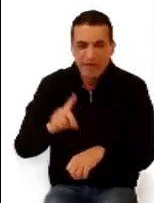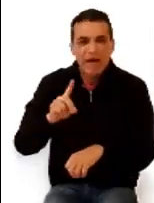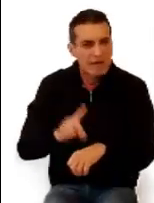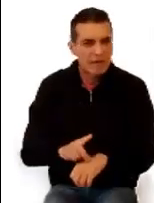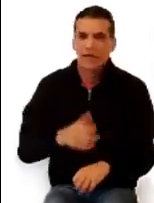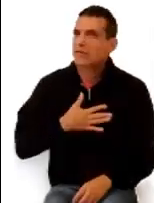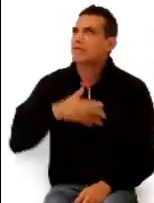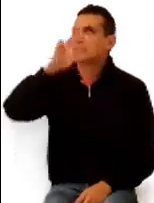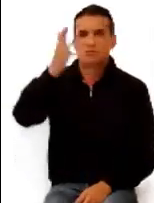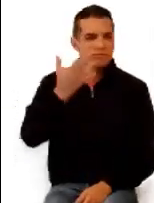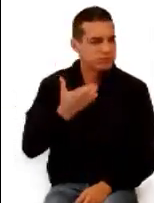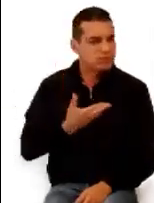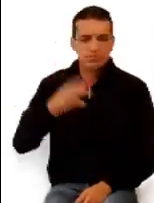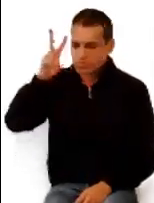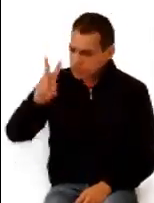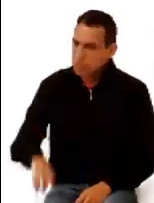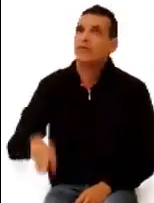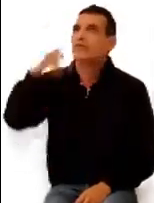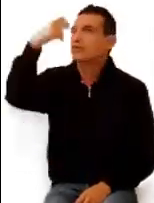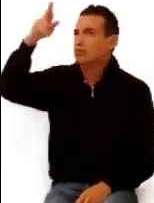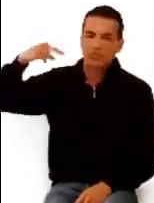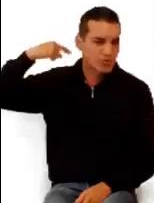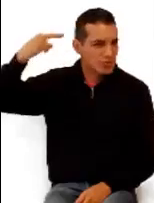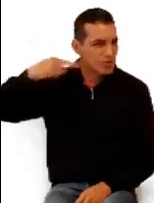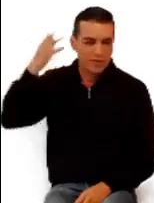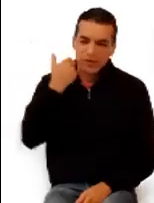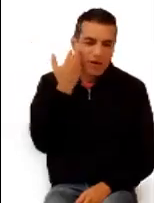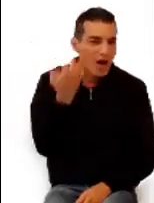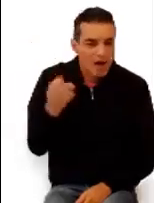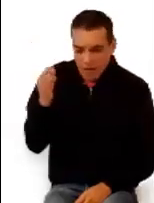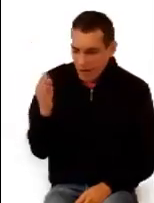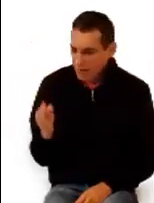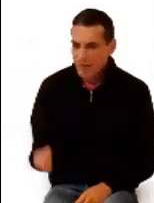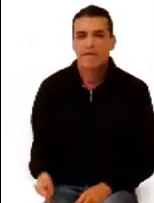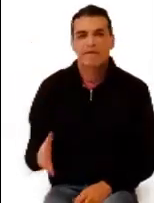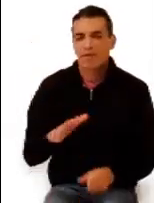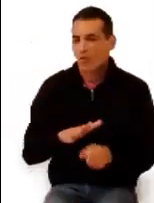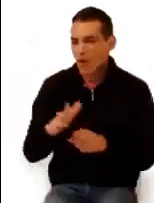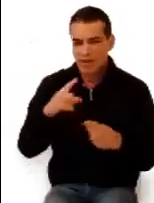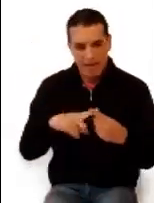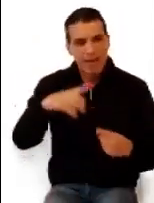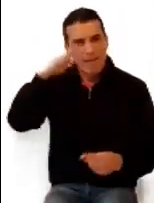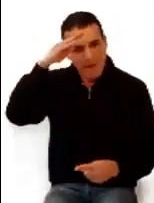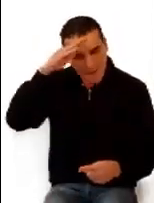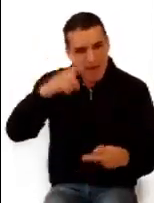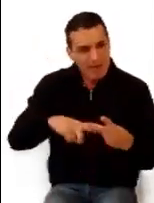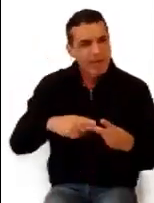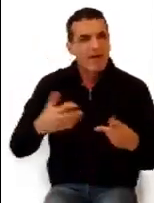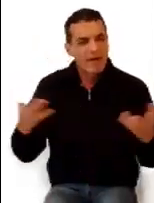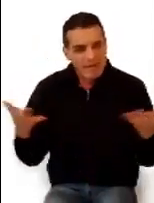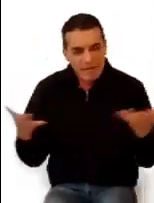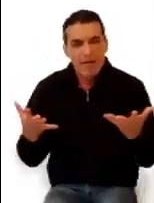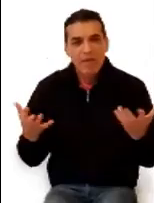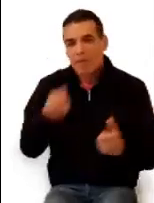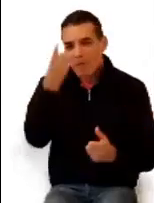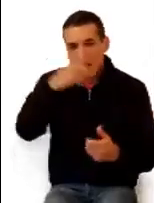como dispuestos a recibir su reino, con todo lo que ello implica en pensamientos y acciones que nos lleven